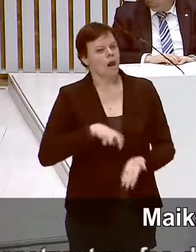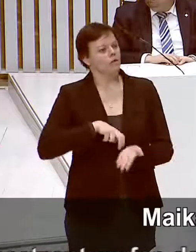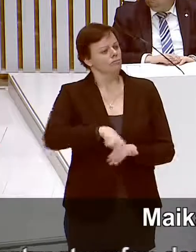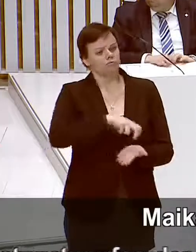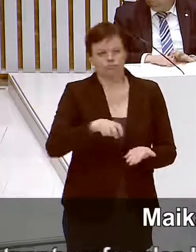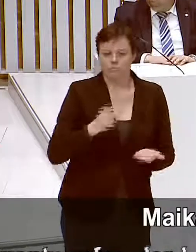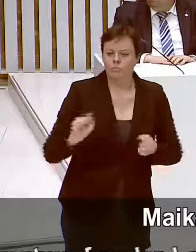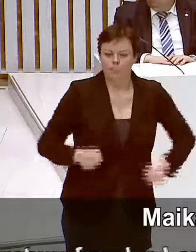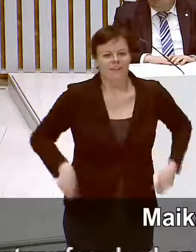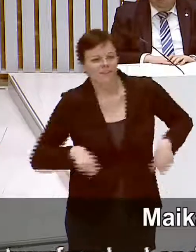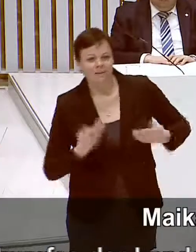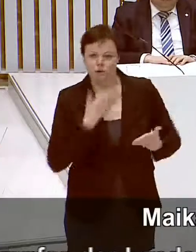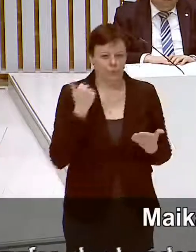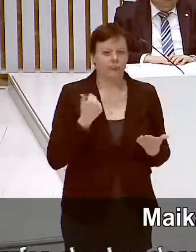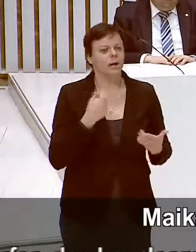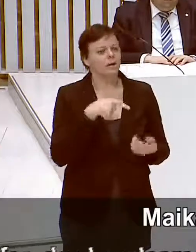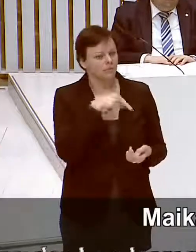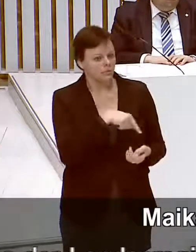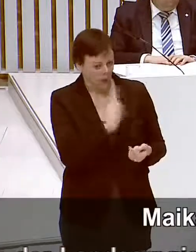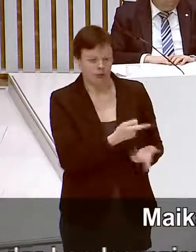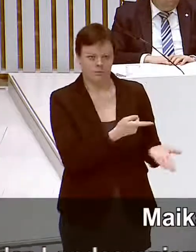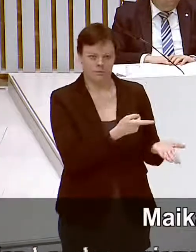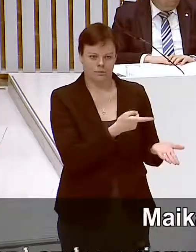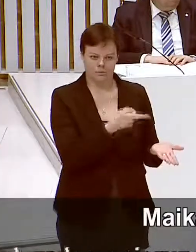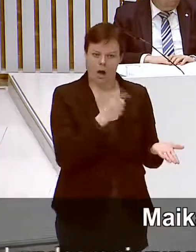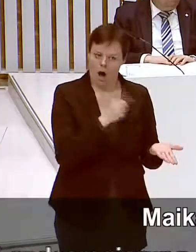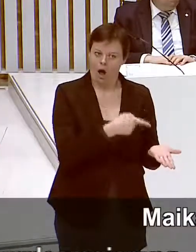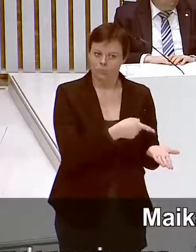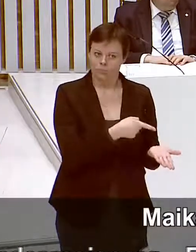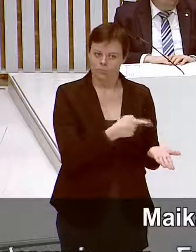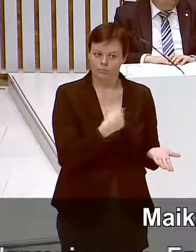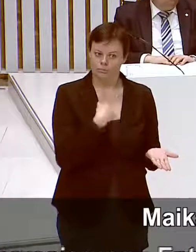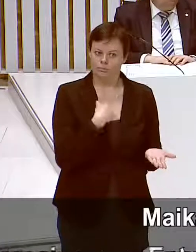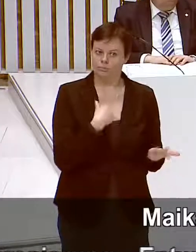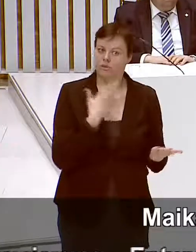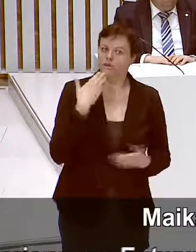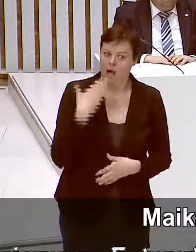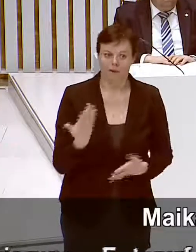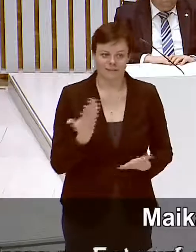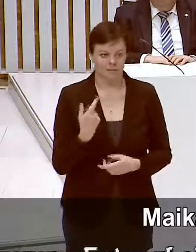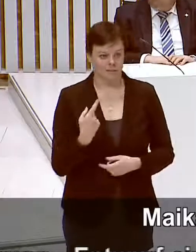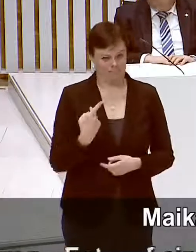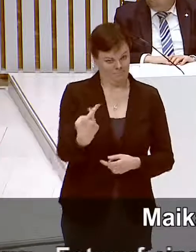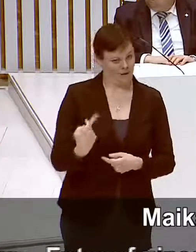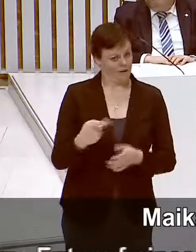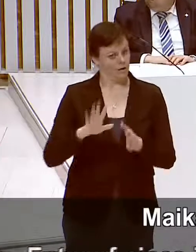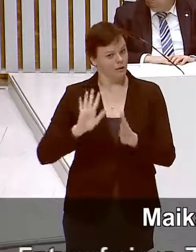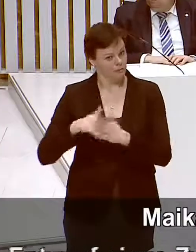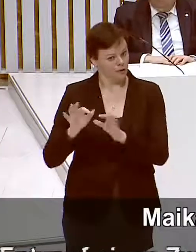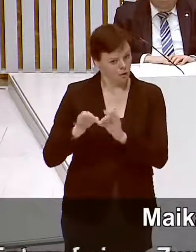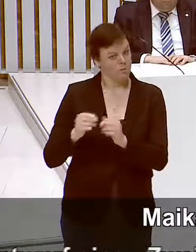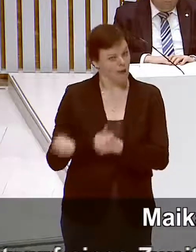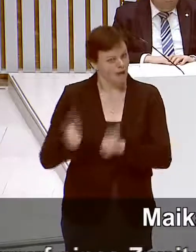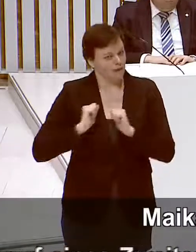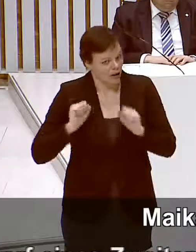sind. Insofern gilt auch mein Dank den beiden Dolmetscherinnen, mit deren Hilfe mehr Menschen